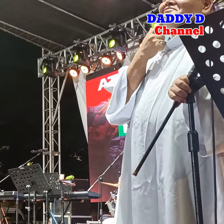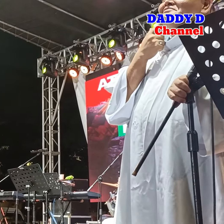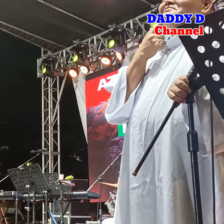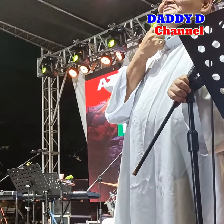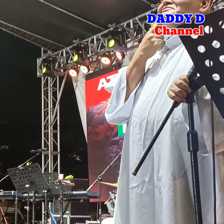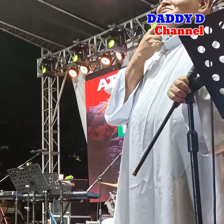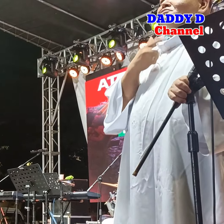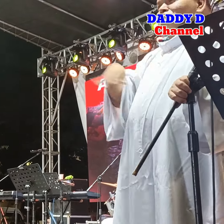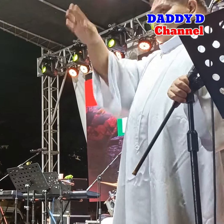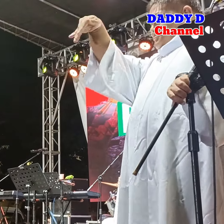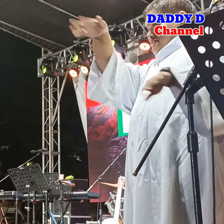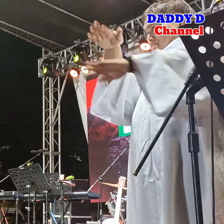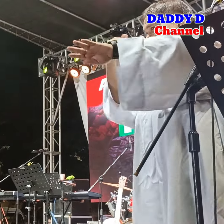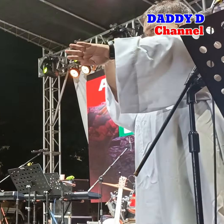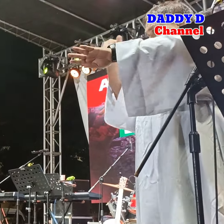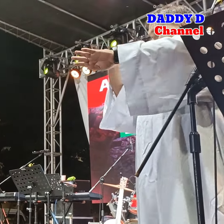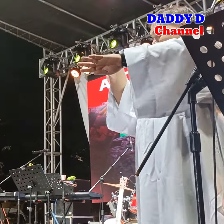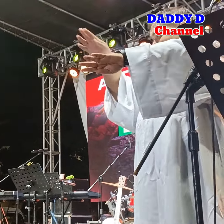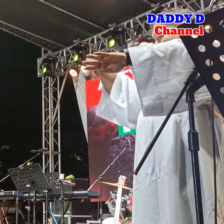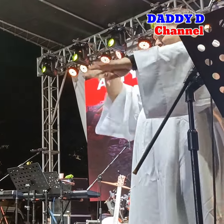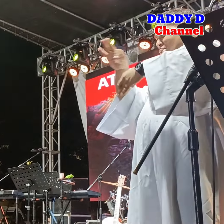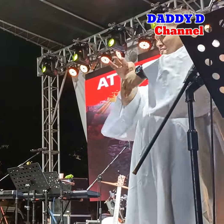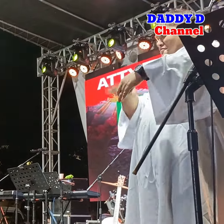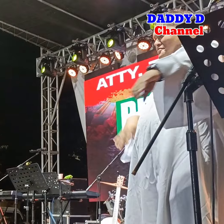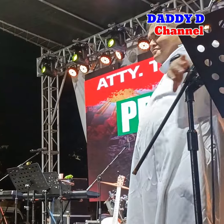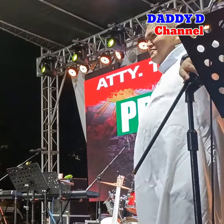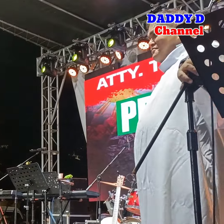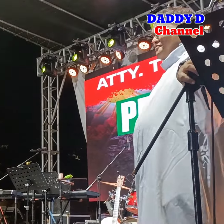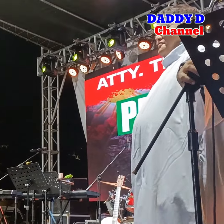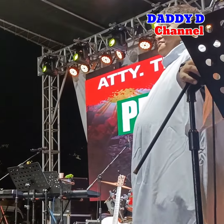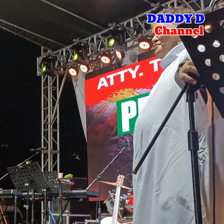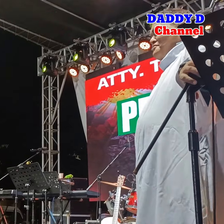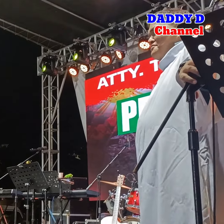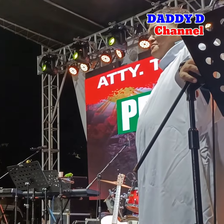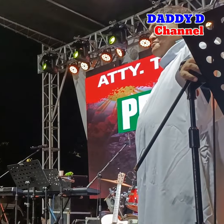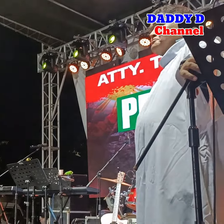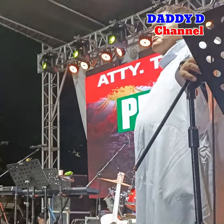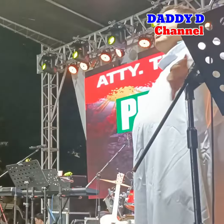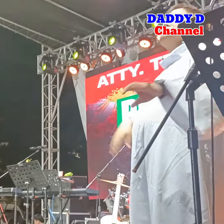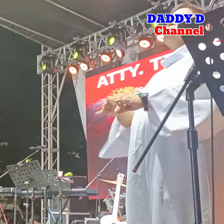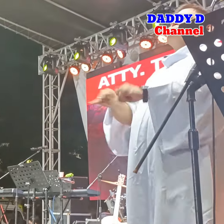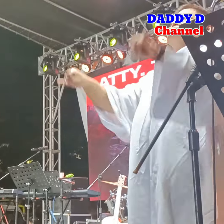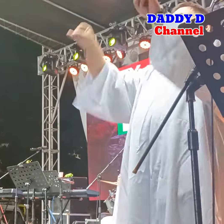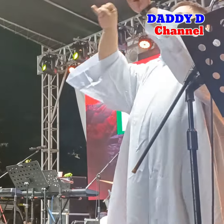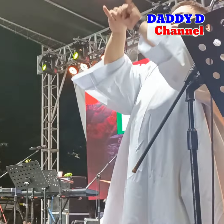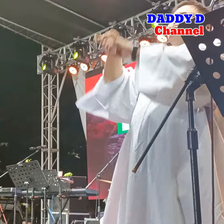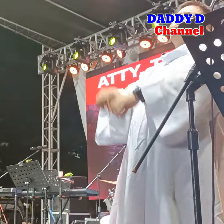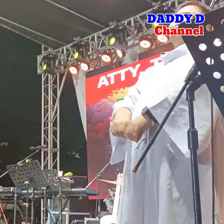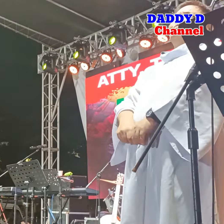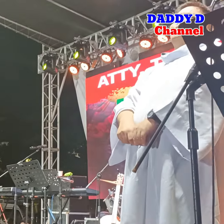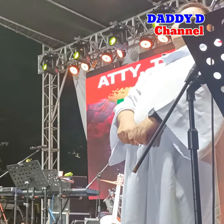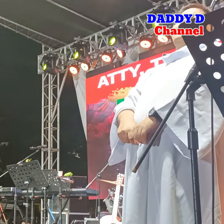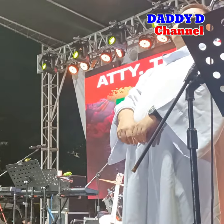Nung iniligawan niya tayo para sa boto natin, pinahalagahan natin siya.